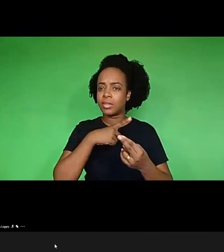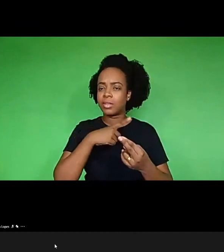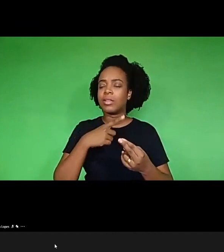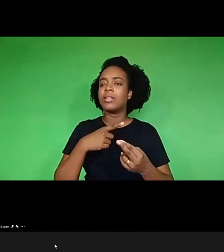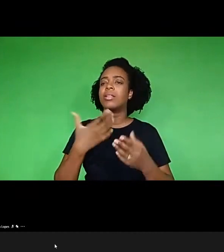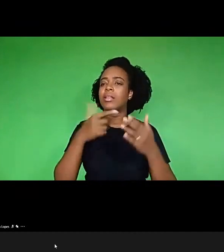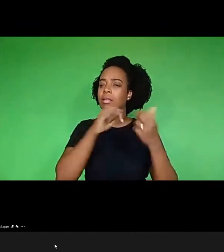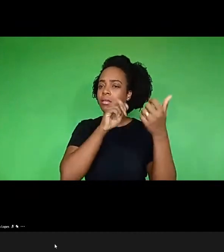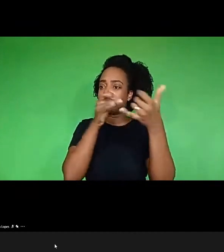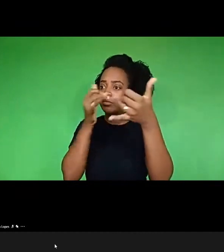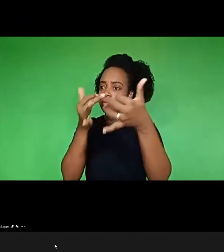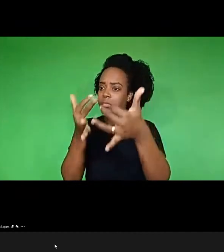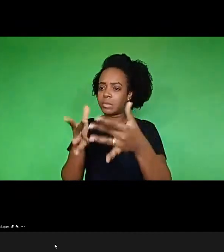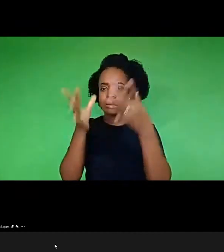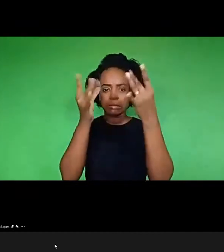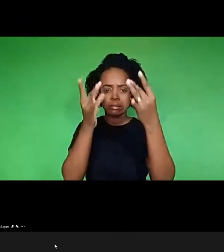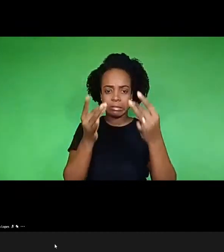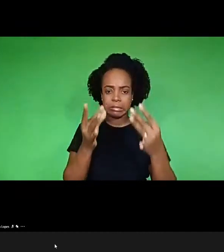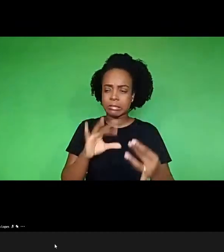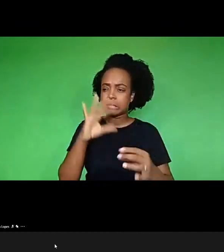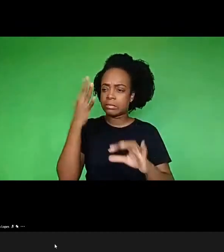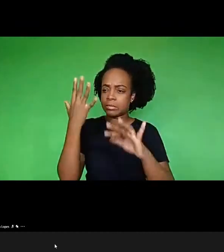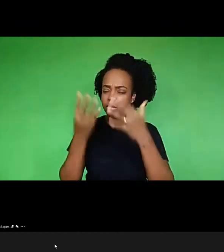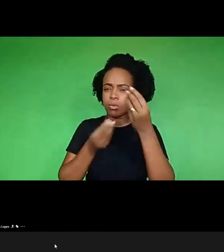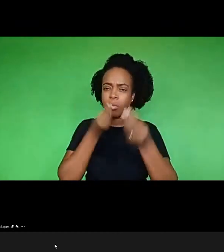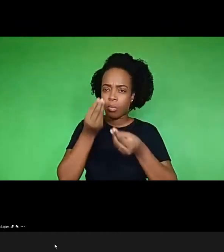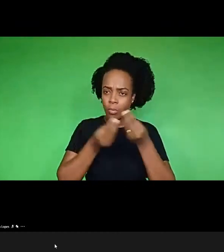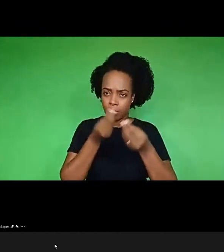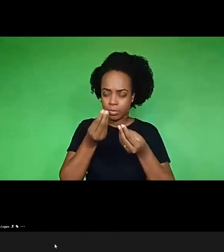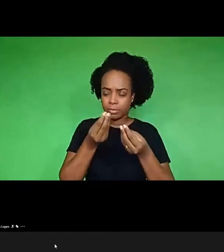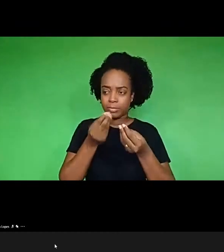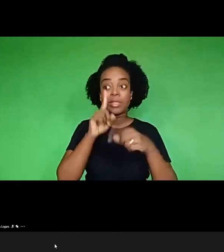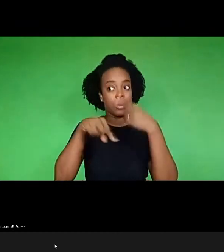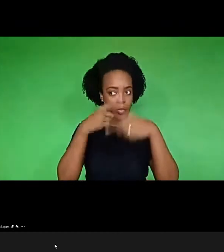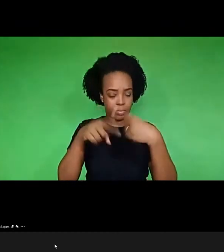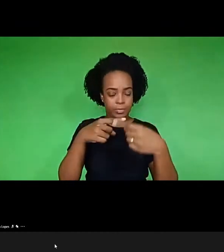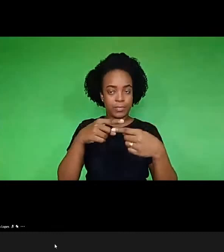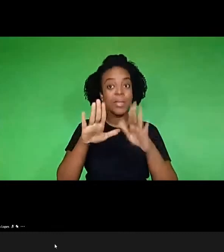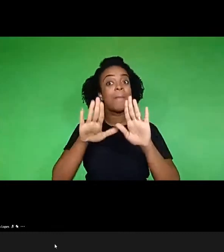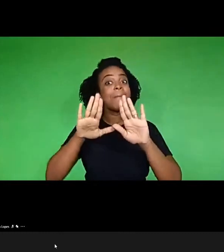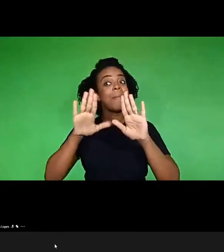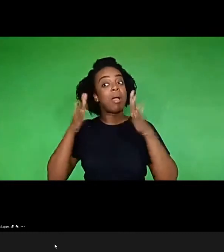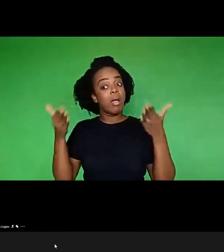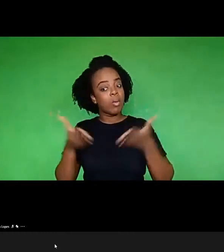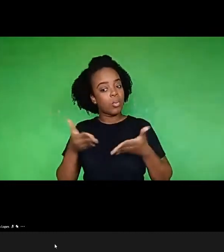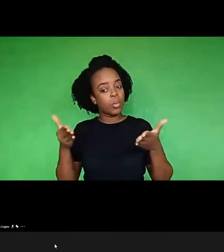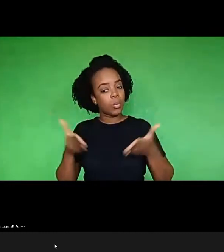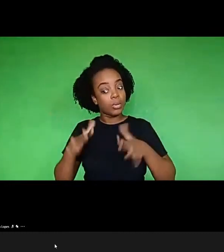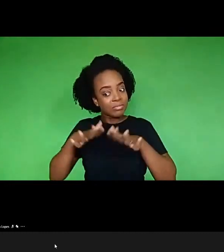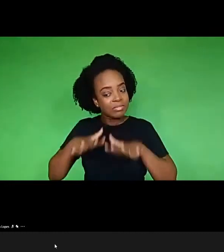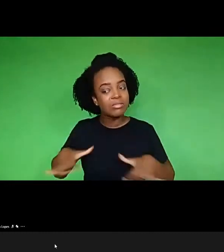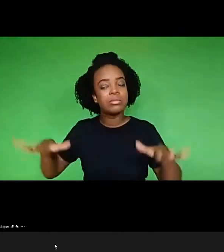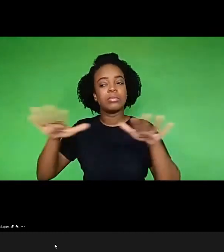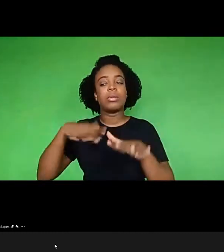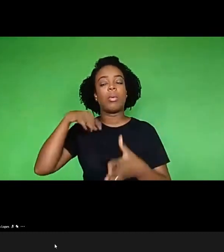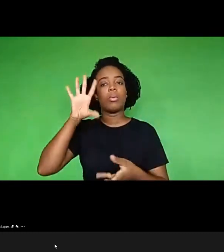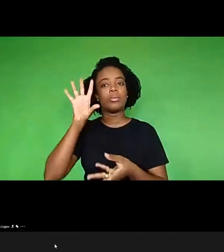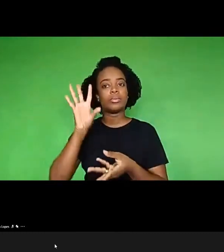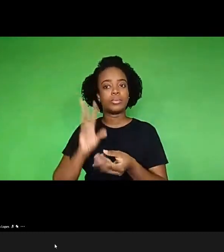certo? Mas de uma maneira bem geral, para resumir, a partir da semana que vem, nós